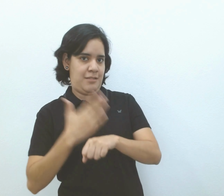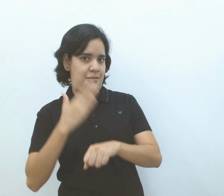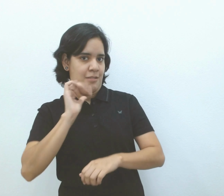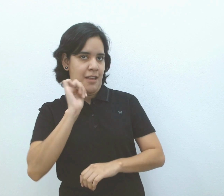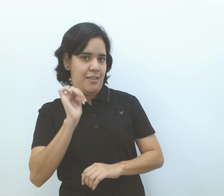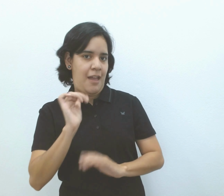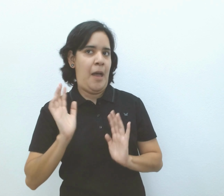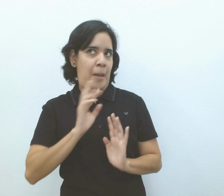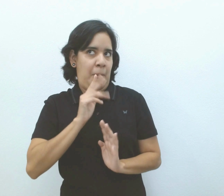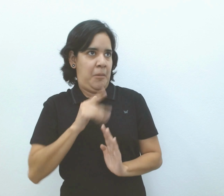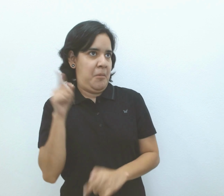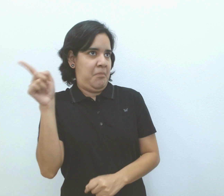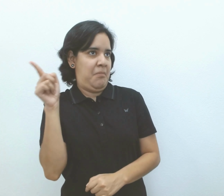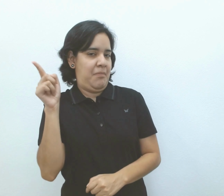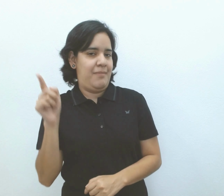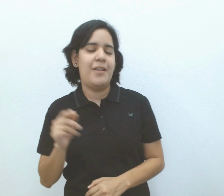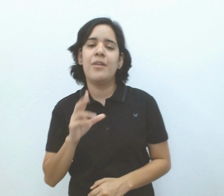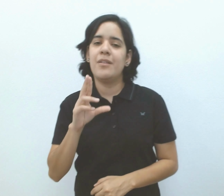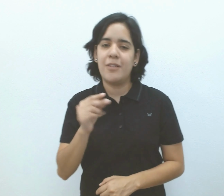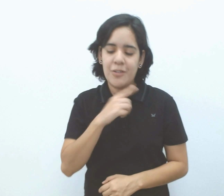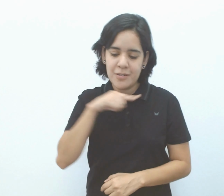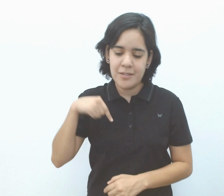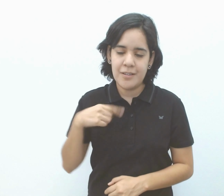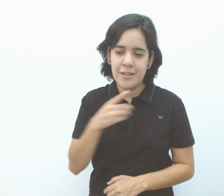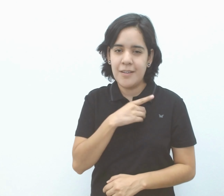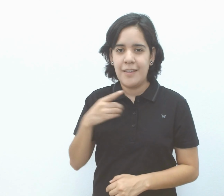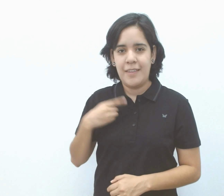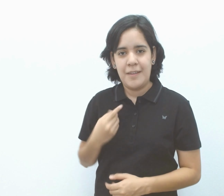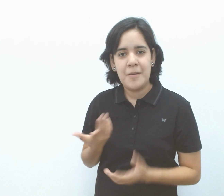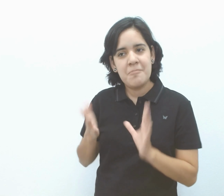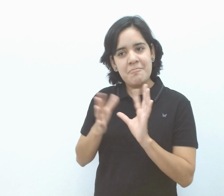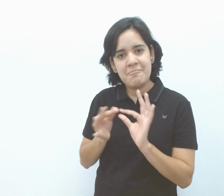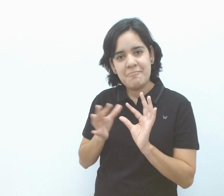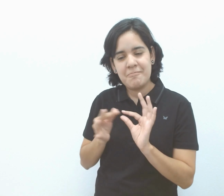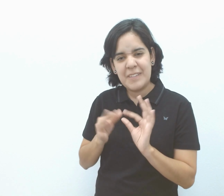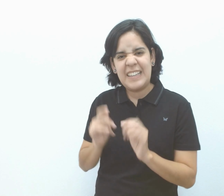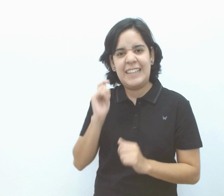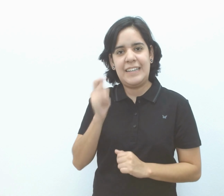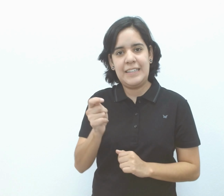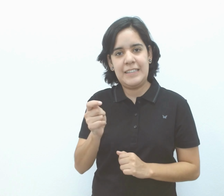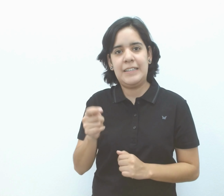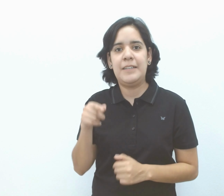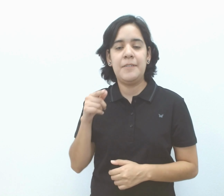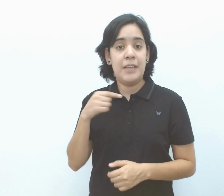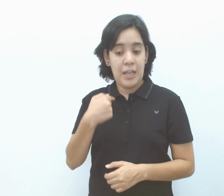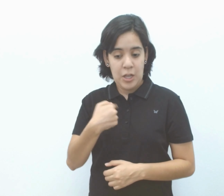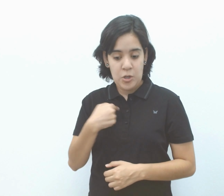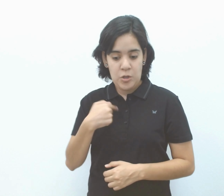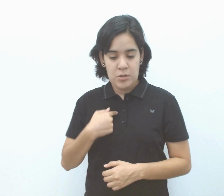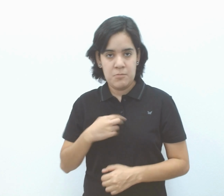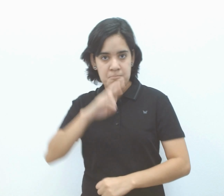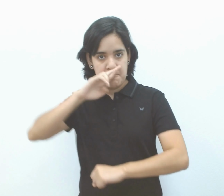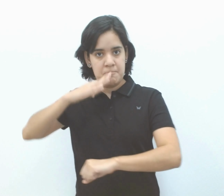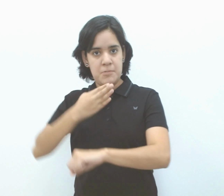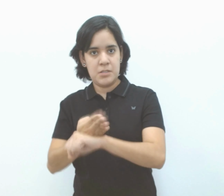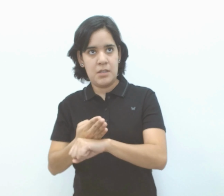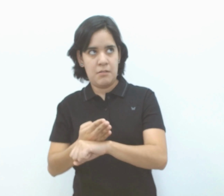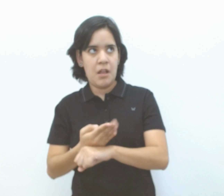un castigo. De hecho, normalmente lo que va a pasar ahí va a ser como, no es cierto, no fue la jirafa, fui yo seco, porque al final es, ya me hago responsable porque